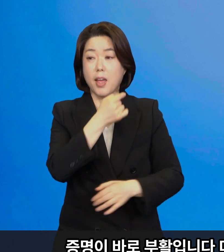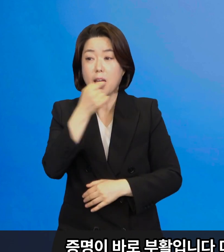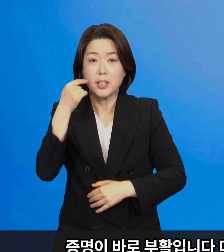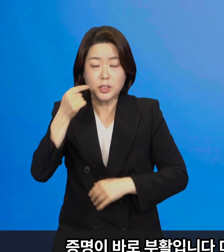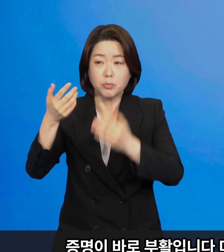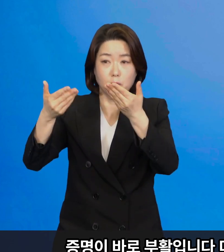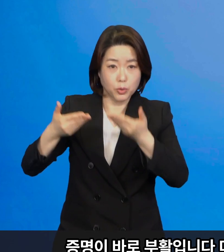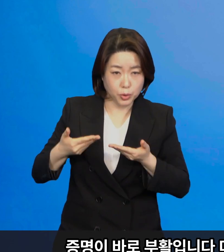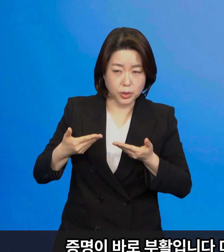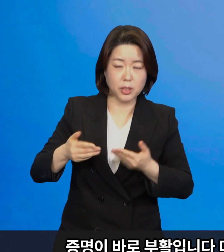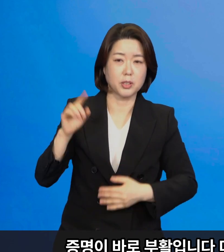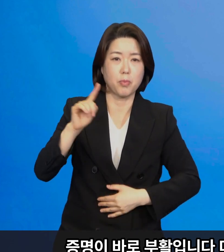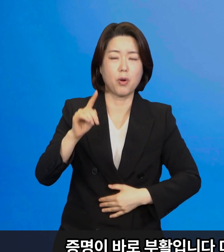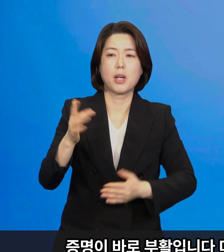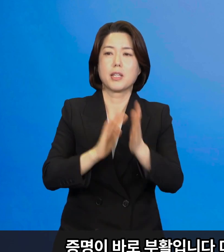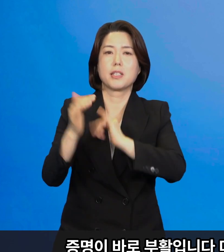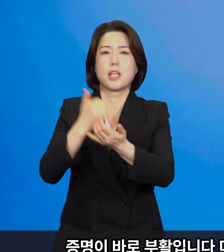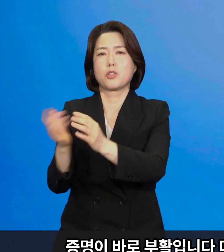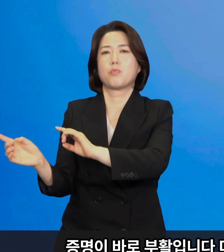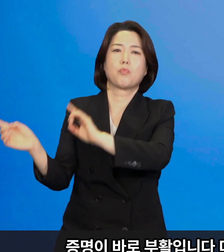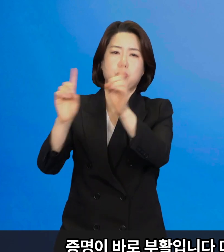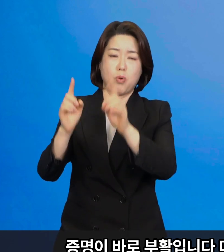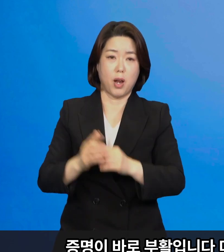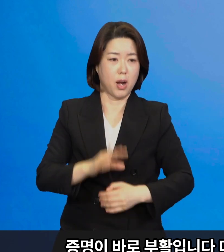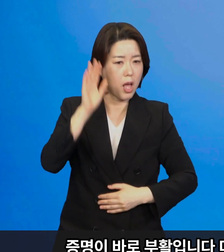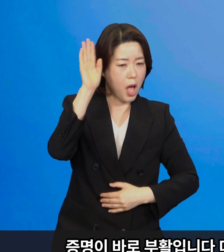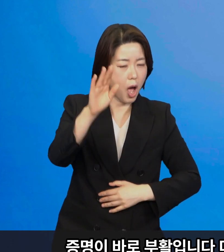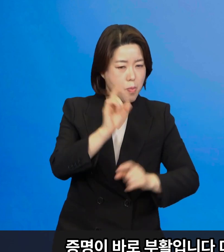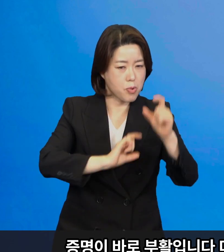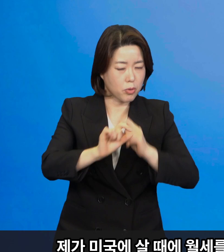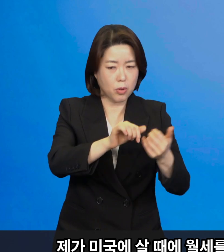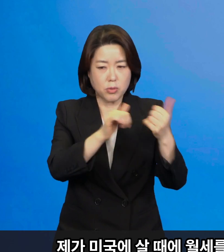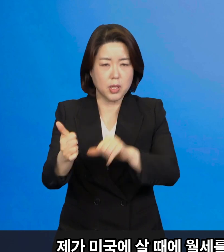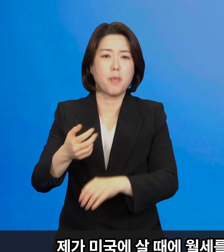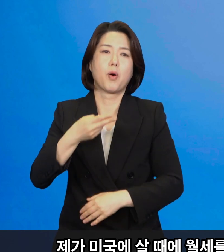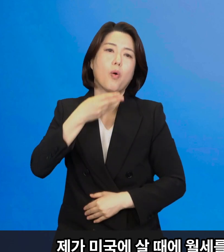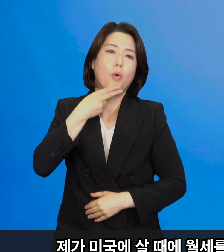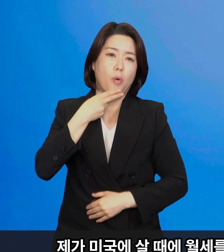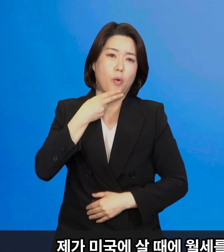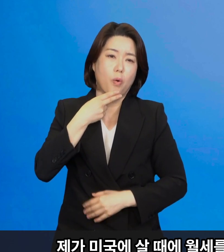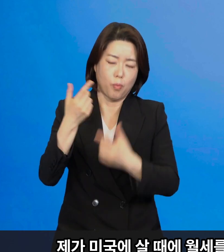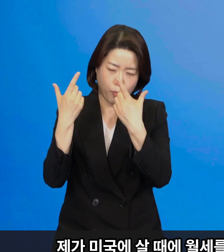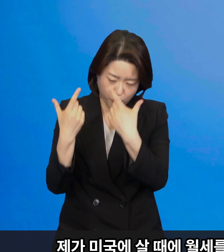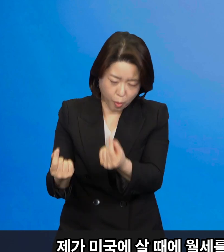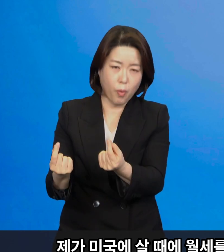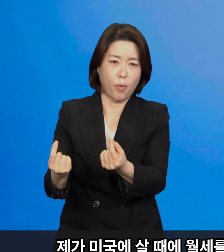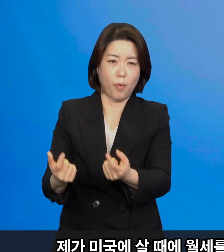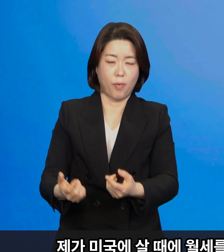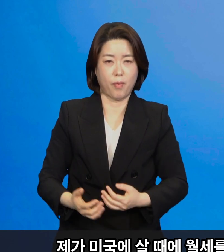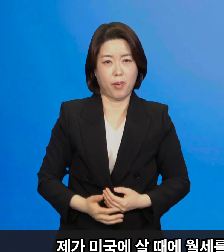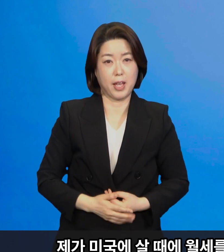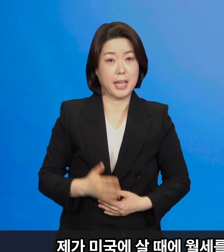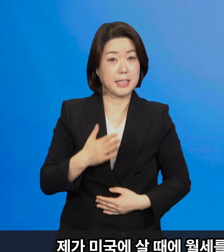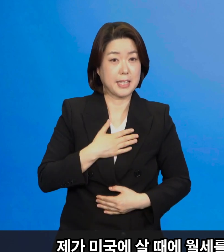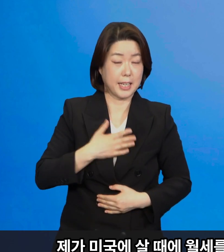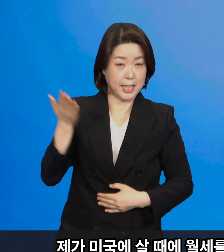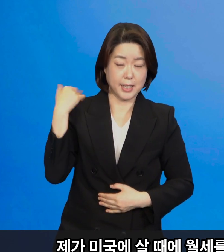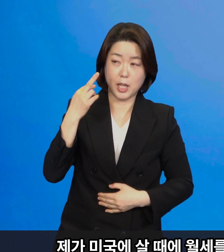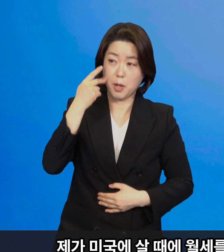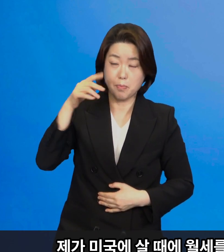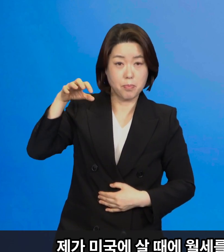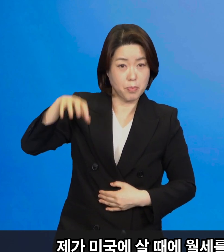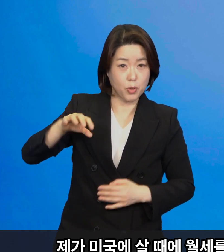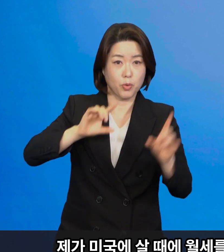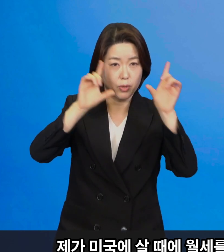증명이 바로 부활입니다. 더 이상 사망이 없다는 것이죠. 제가 미국에 살 때에 월세를 내면서 살고